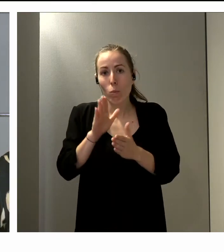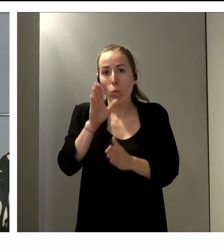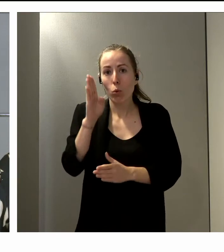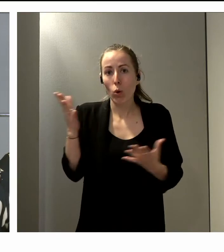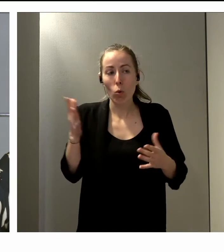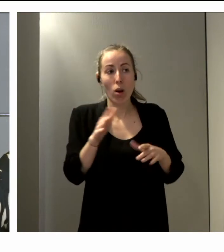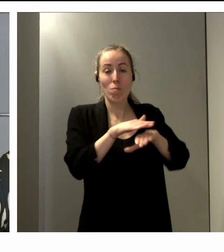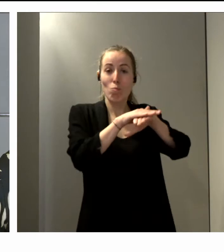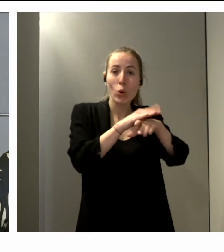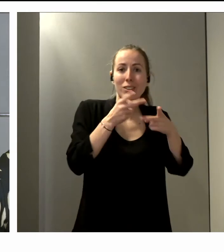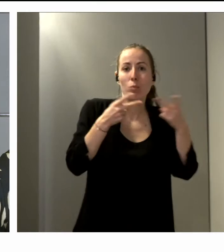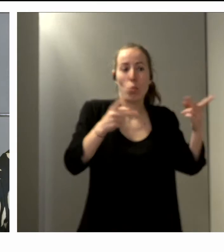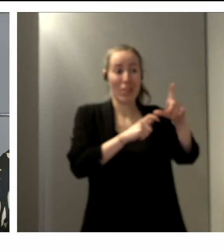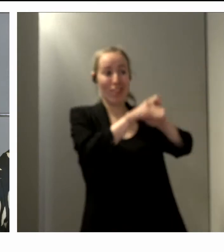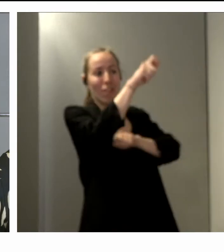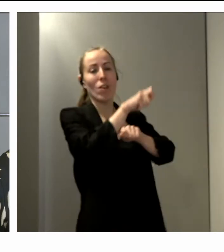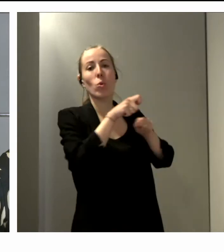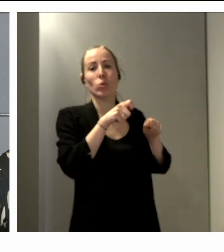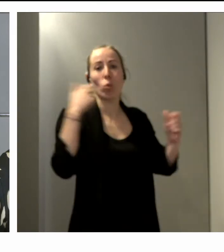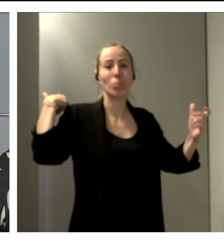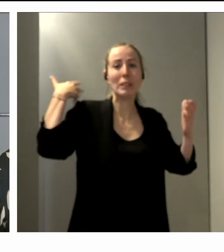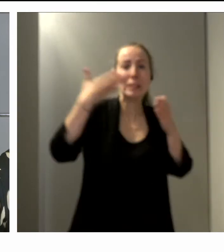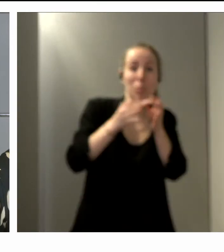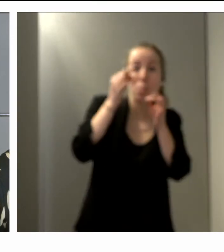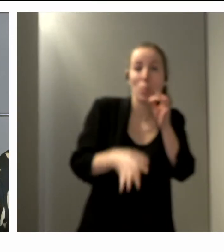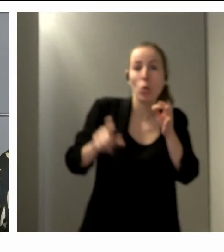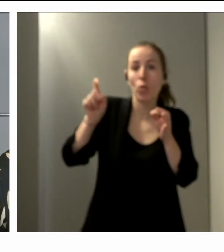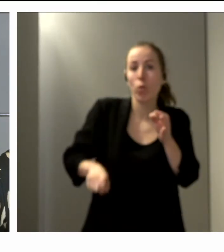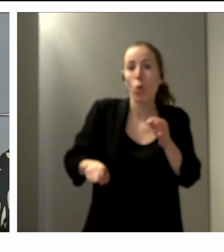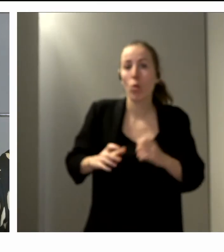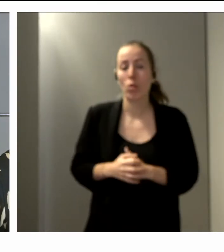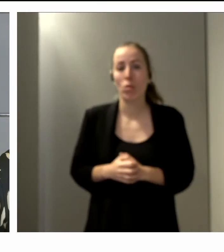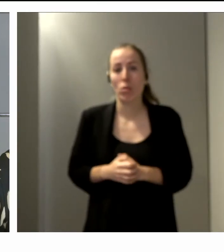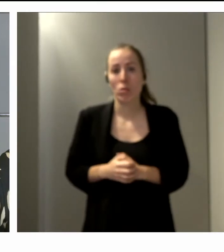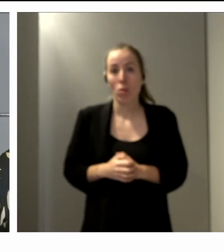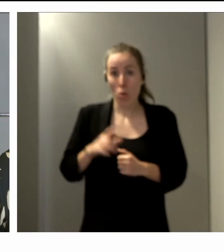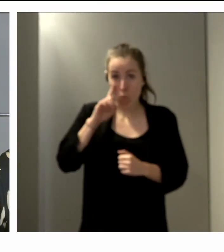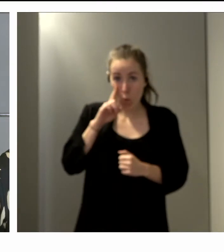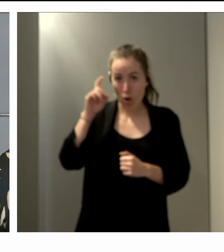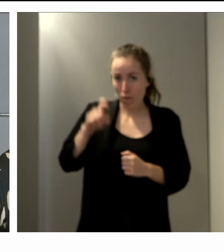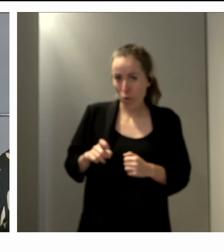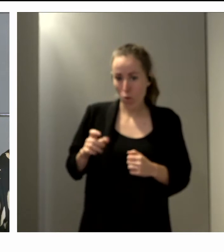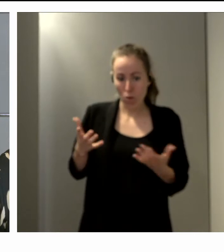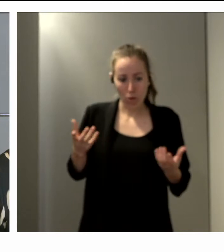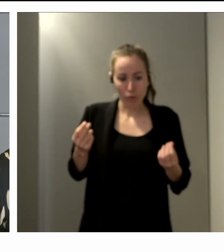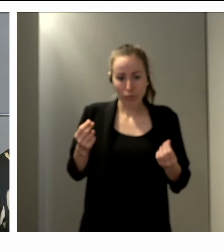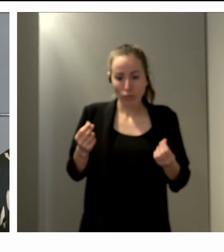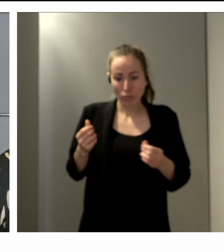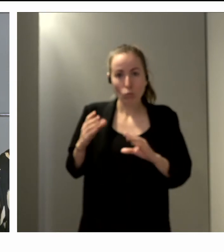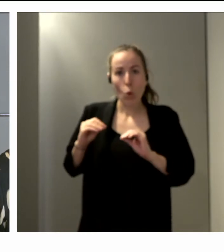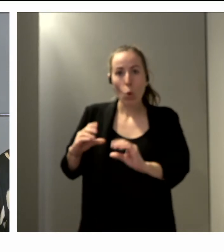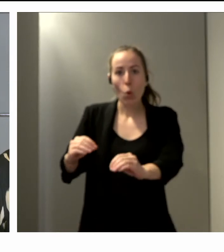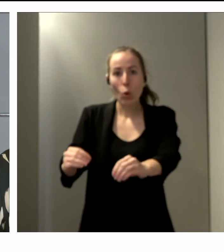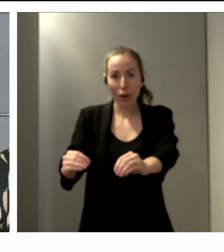menées, qui sont en place, pour qu'on puisse avoir quelque chose d'opposable